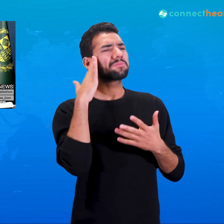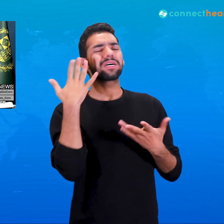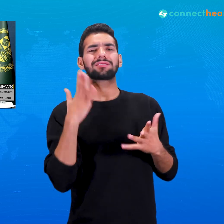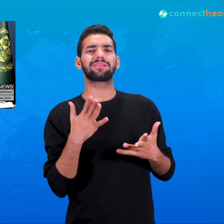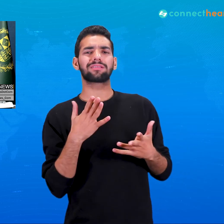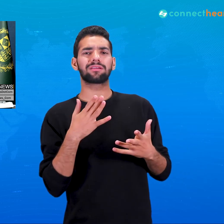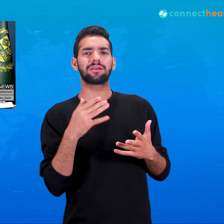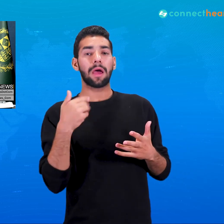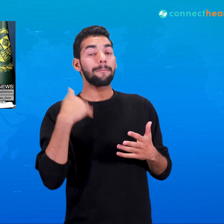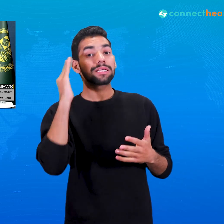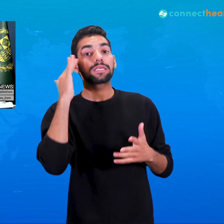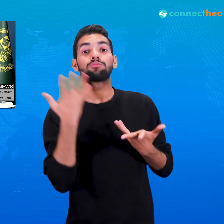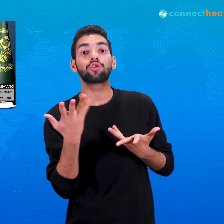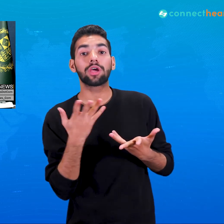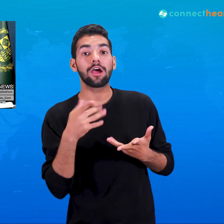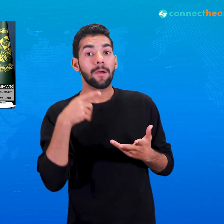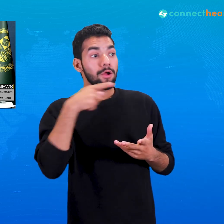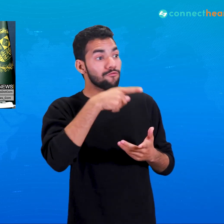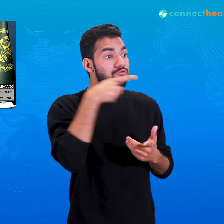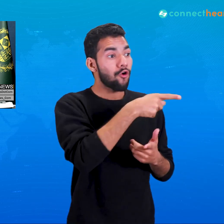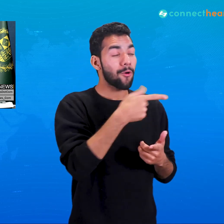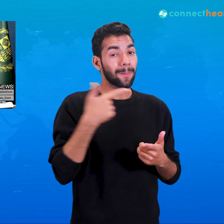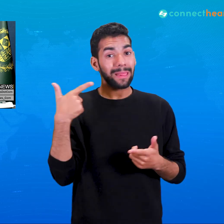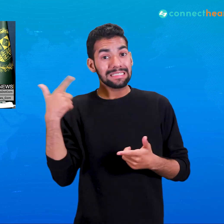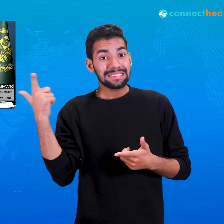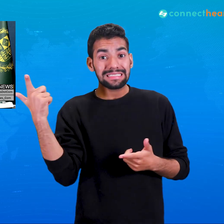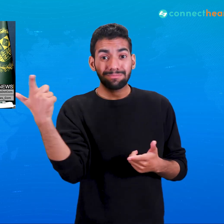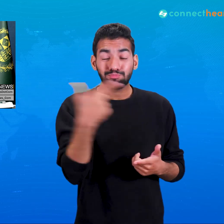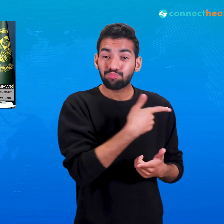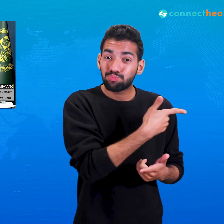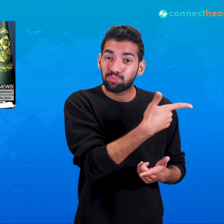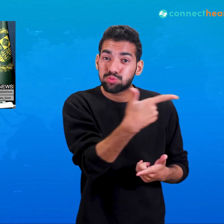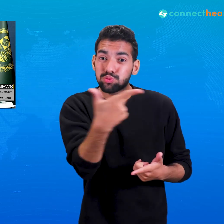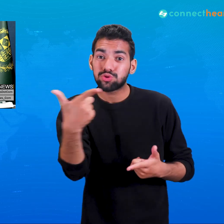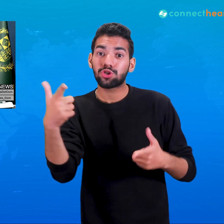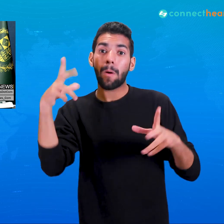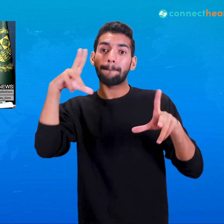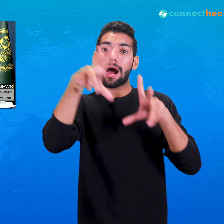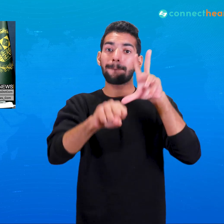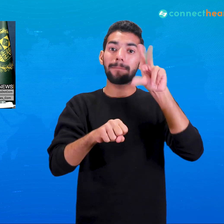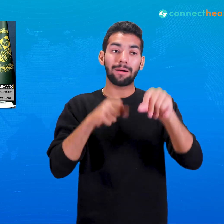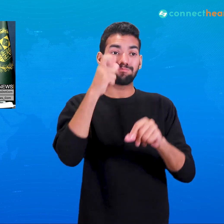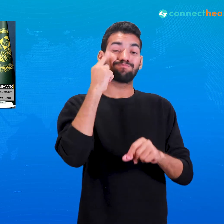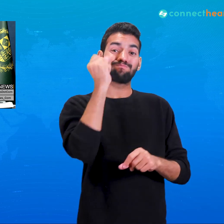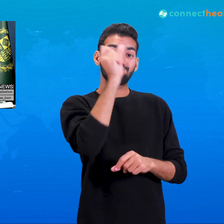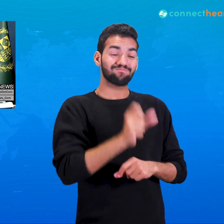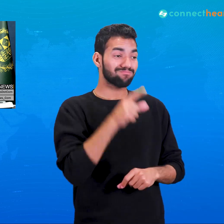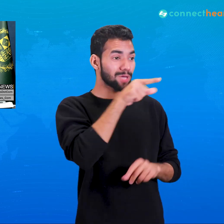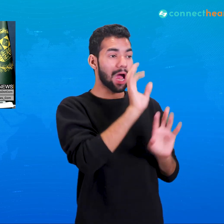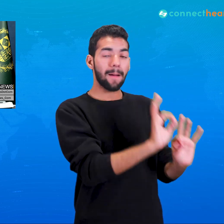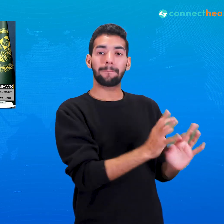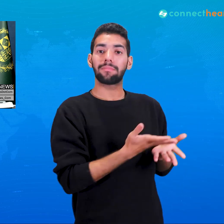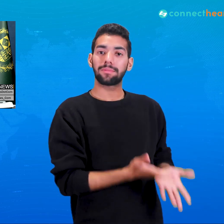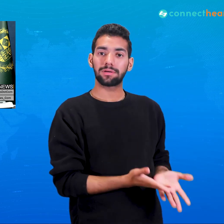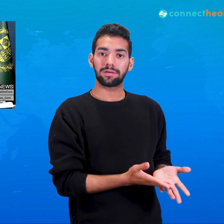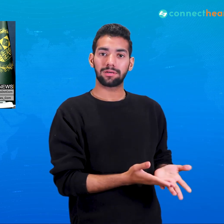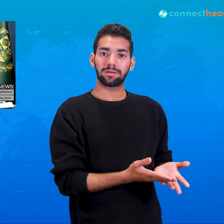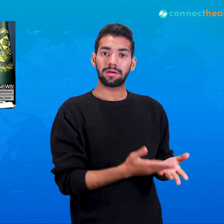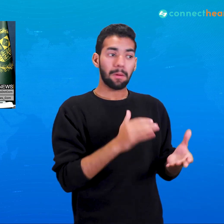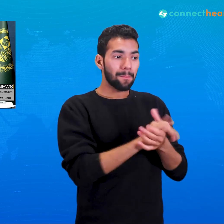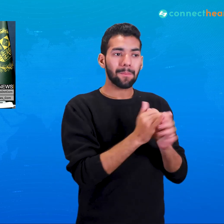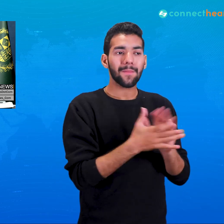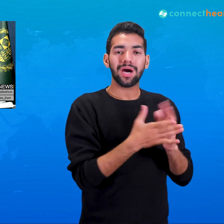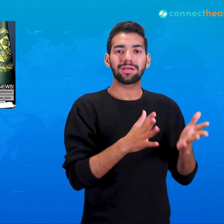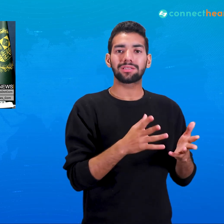سمجھتا, میں اس کو قوم کا مجرم سمجھتا ہوں. اپوزیشن لیڈر کا بہت بڑا رتبہ ہوتا ہے ایک ملک